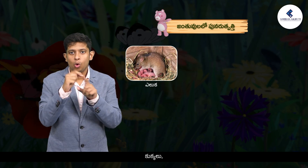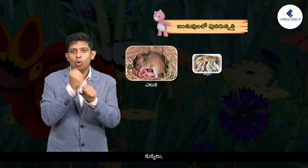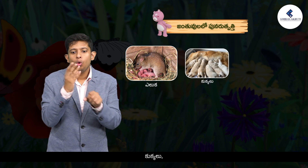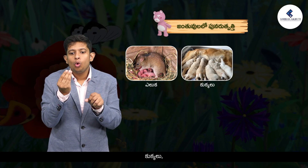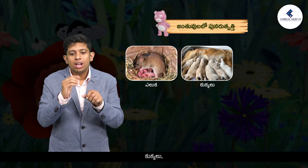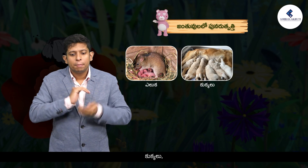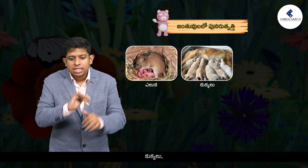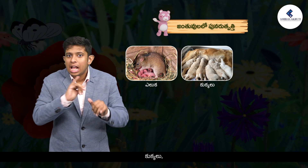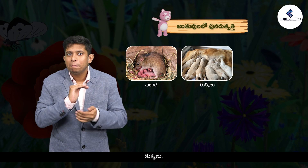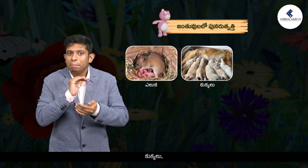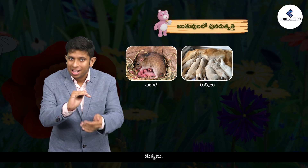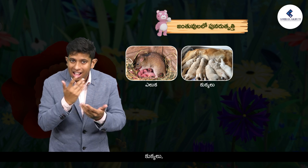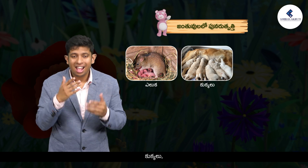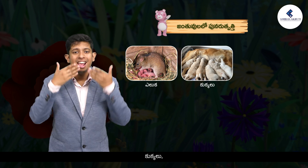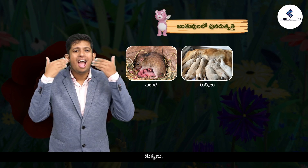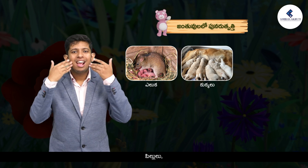కుక్కలు,